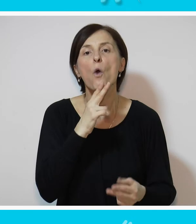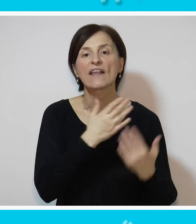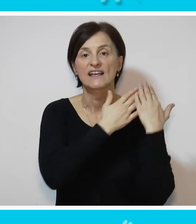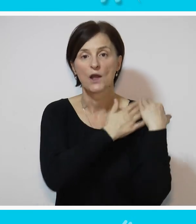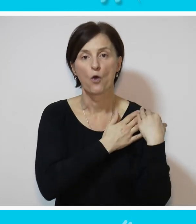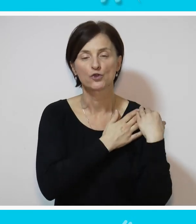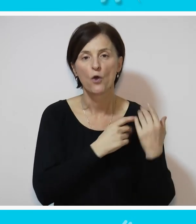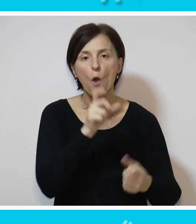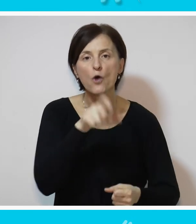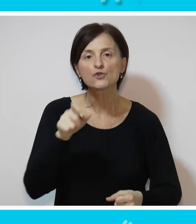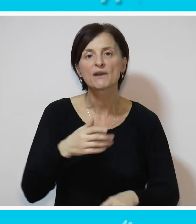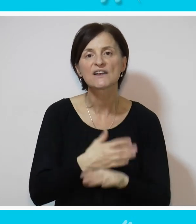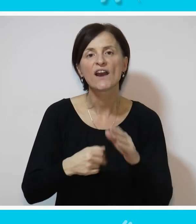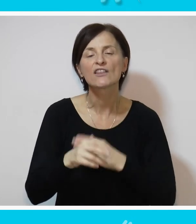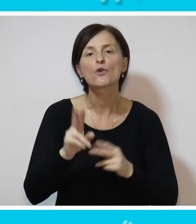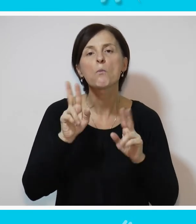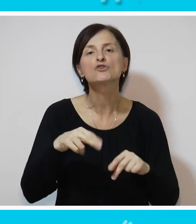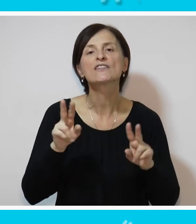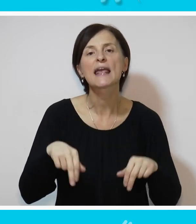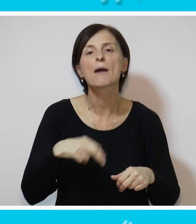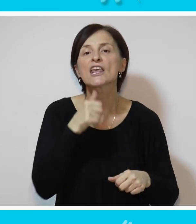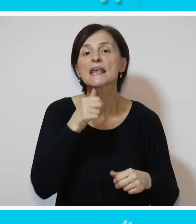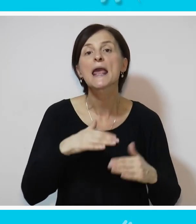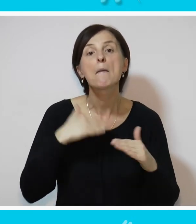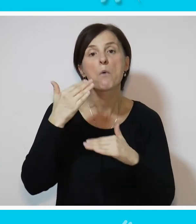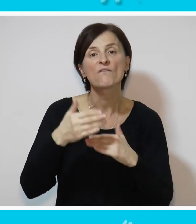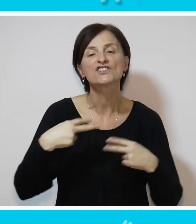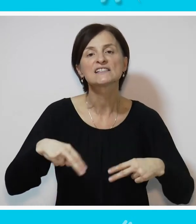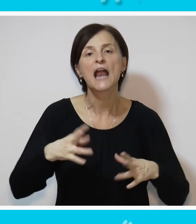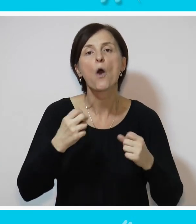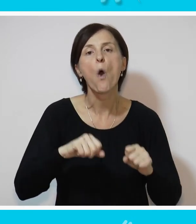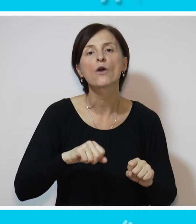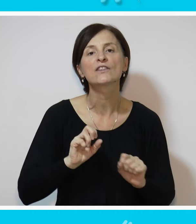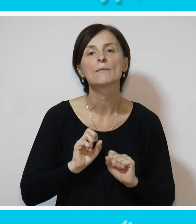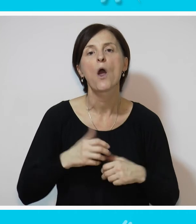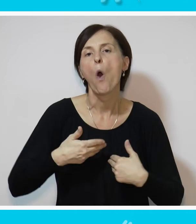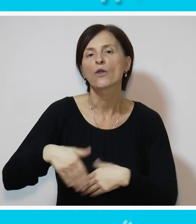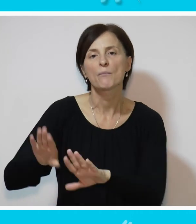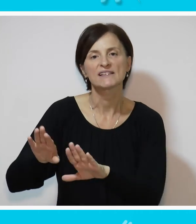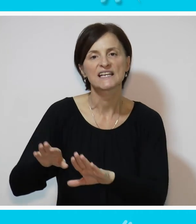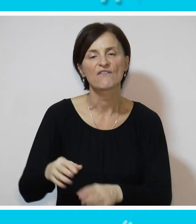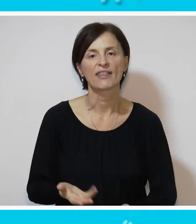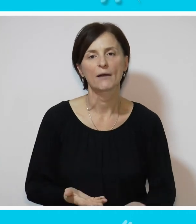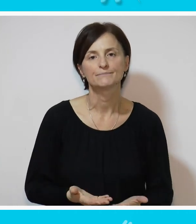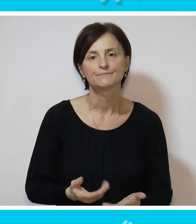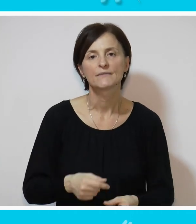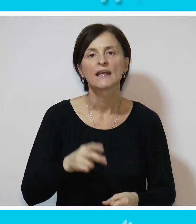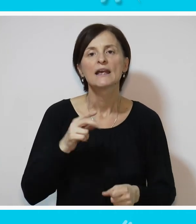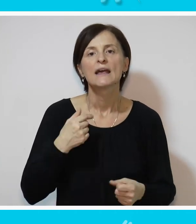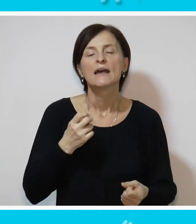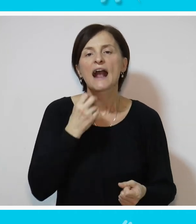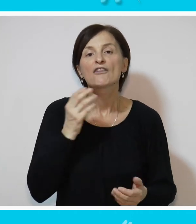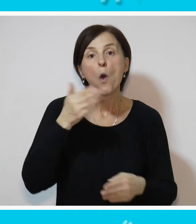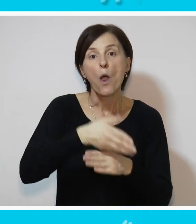osloni. Osobe sa invaliditetom mogu da imaju uz to još i pojačan strah od odbacivanja. Dakle, i ako uđem u društvo, rizikujem